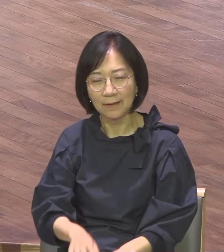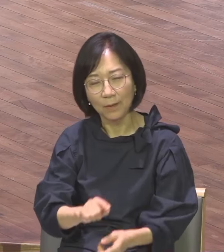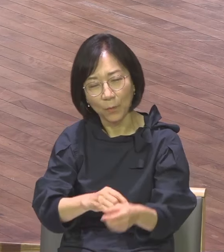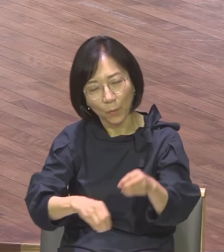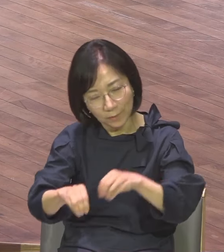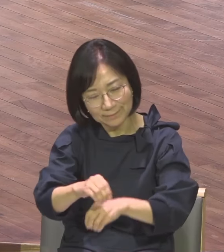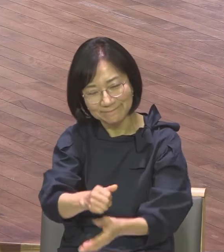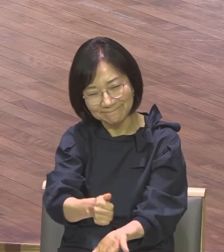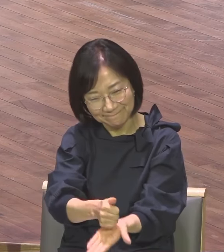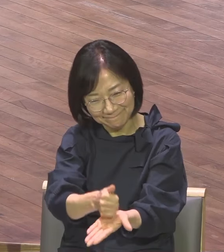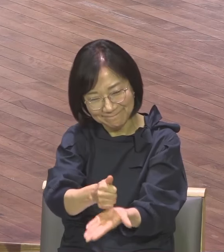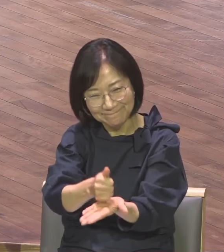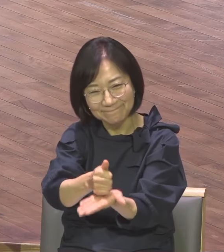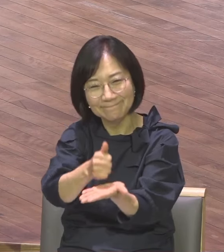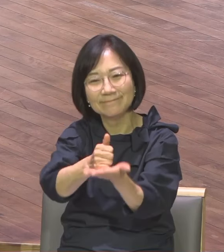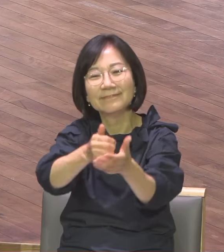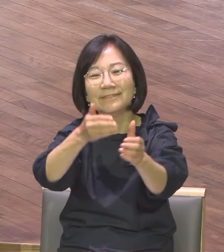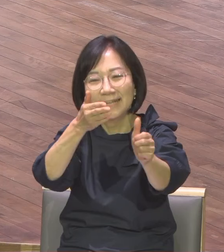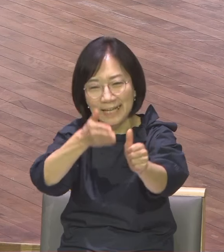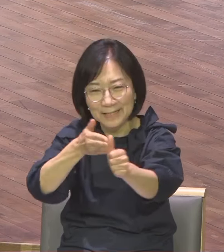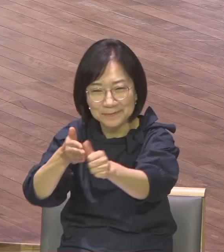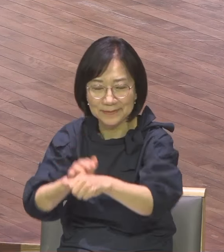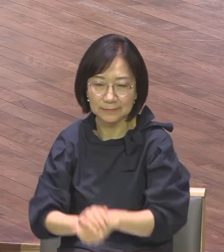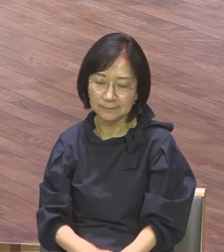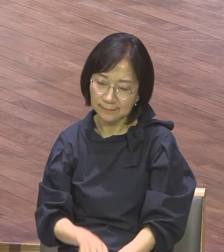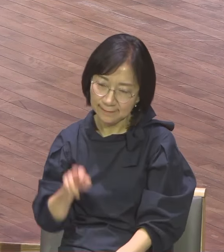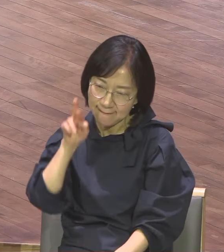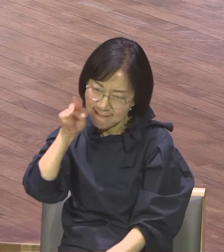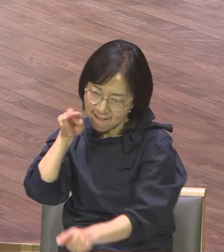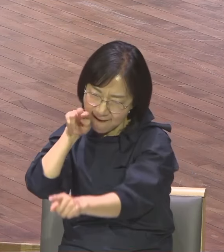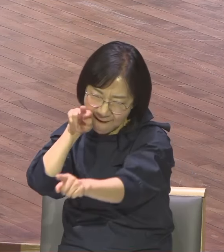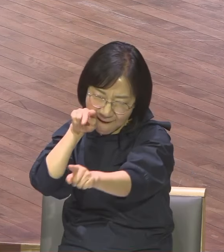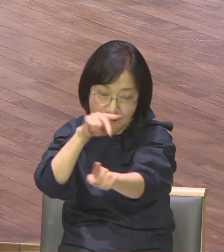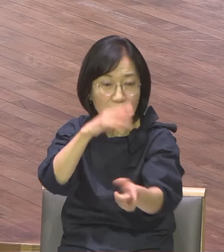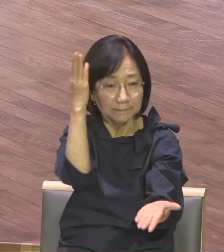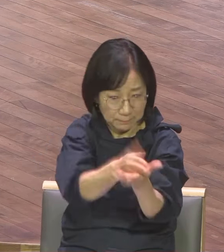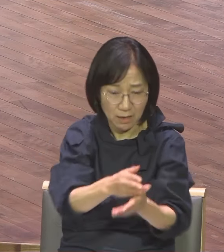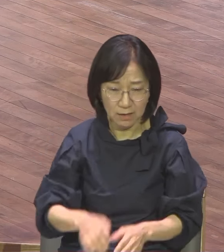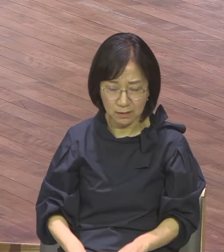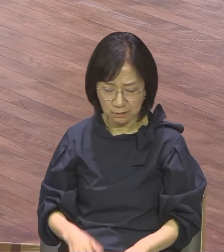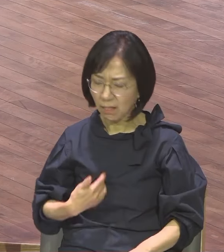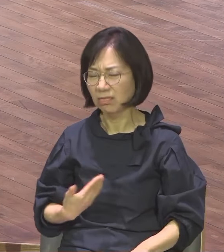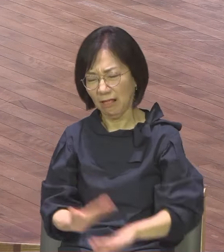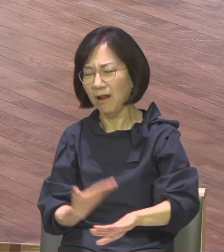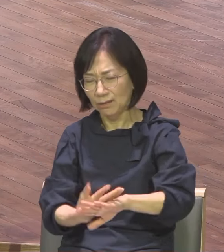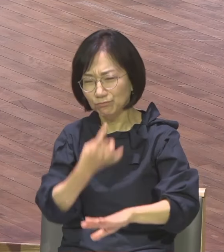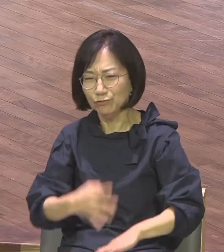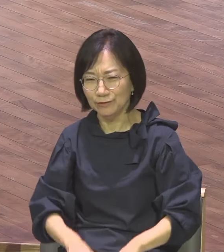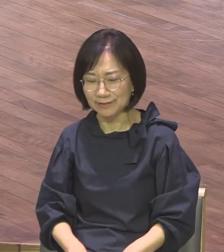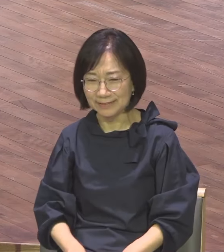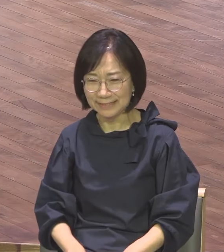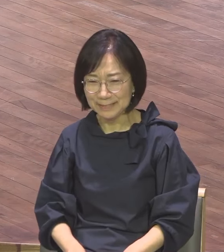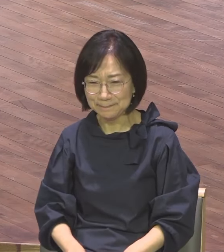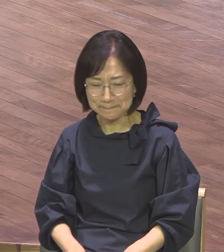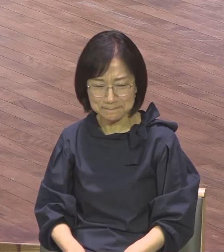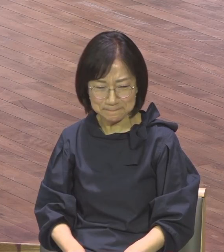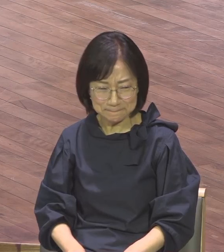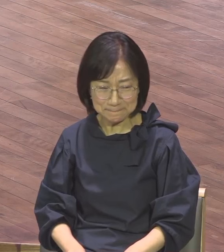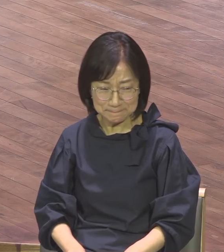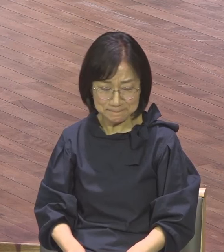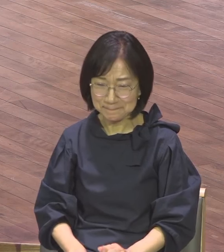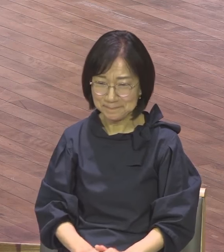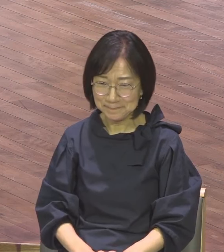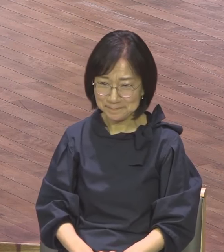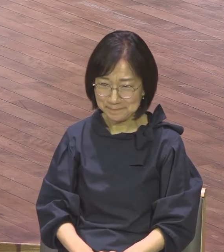칭찬하세요. 아멘. 칭찬하죠. 지적 그 틀린 거 아니라니까. 다른 거 디프로 나고 롱하고 영어 발음도 몰라고 그